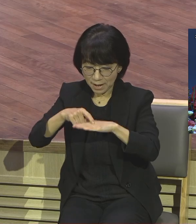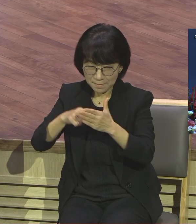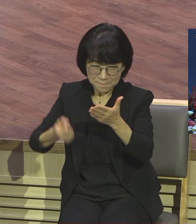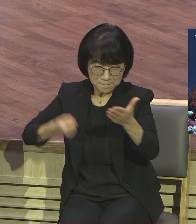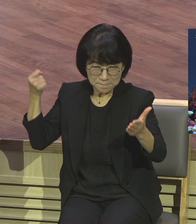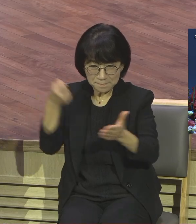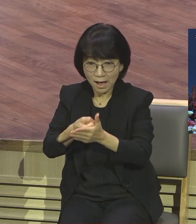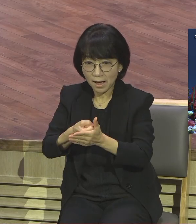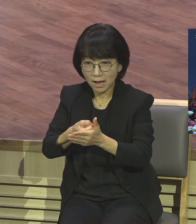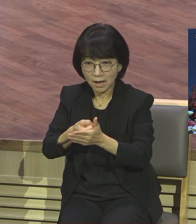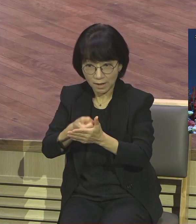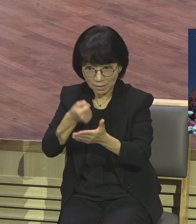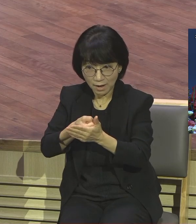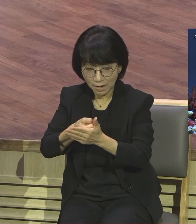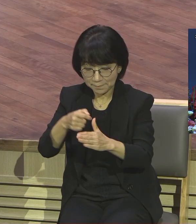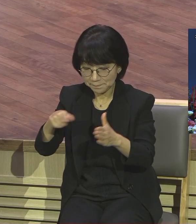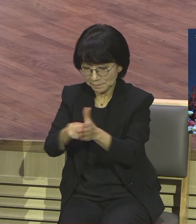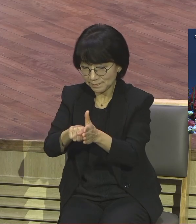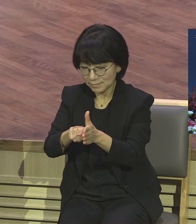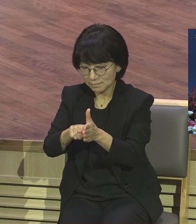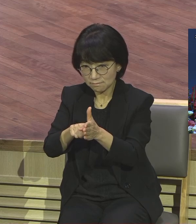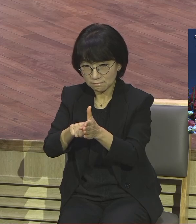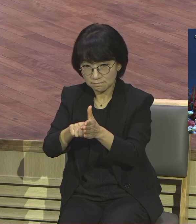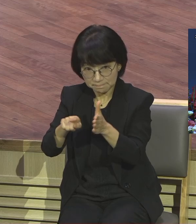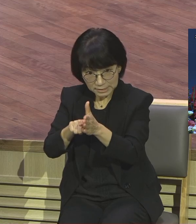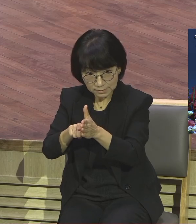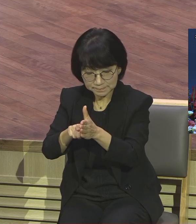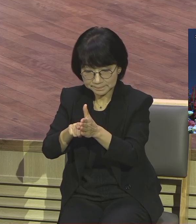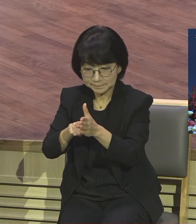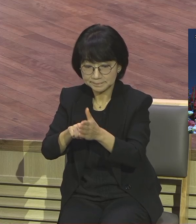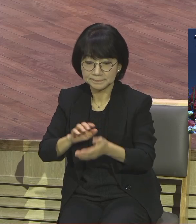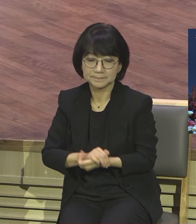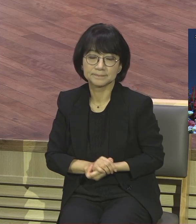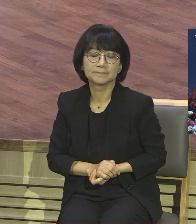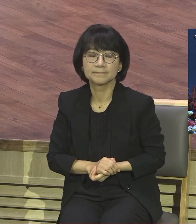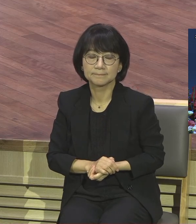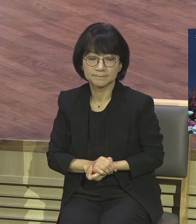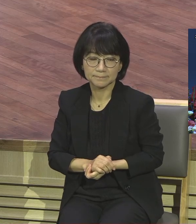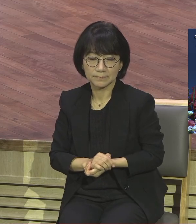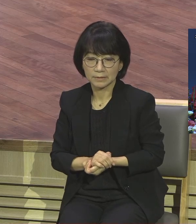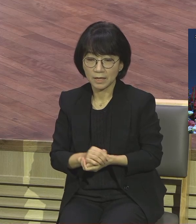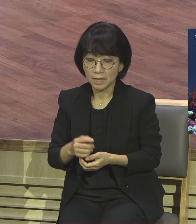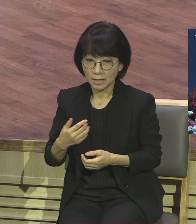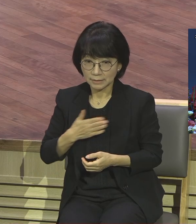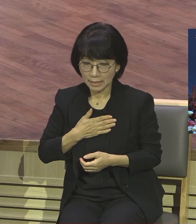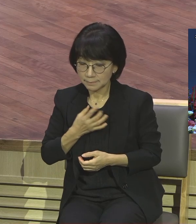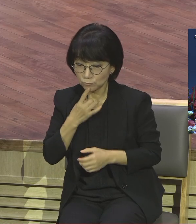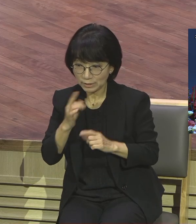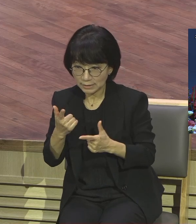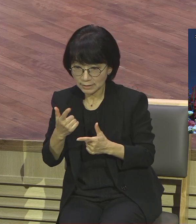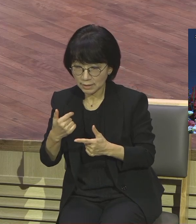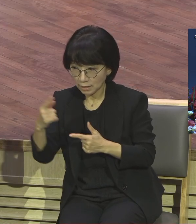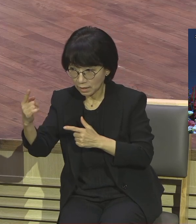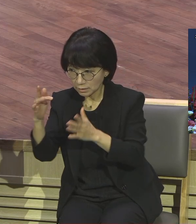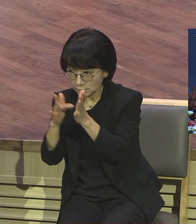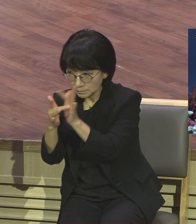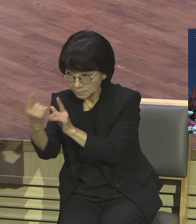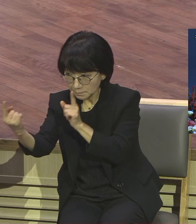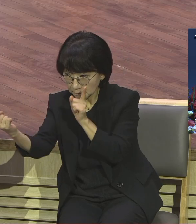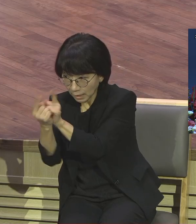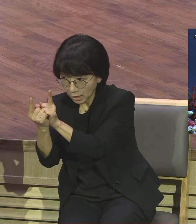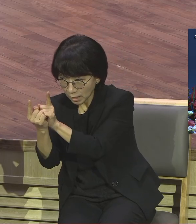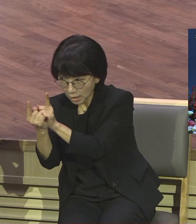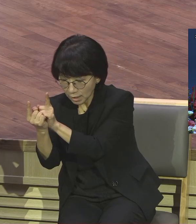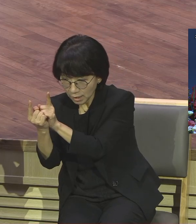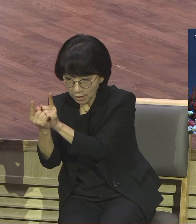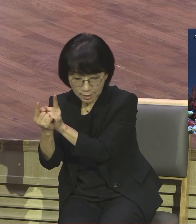결단합니까? 믿음의 결단합니다. 믿음의 결단. 결단. 빌립은 여기서 더 나아가 자기가 만난 예수님이 이